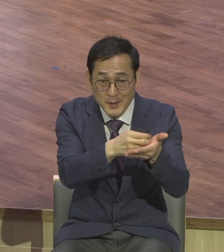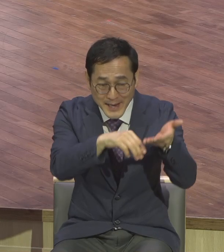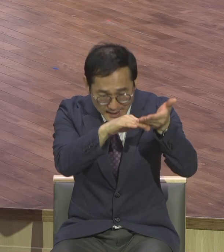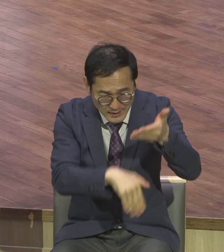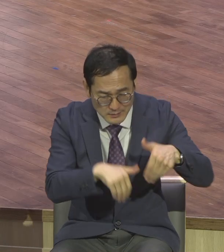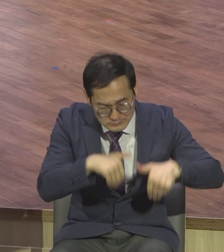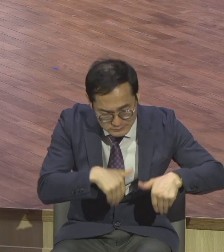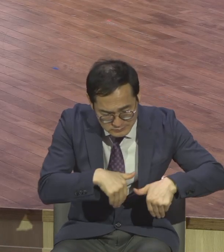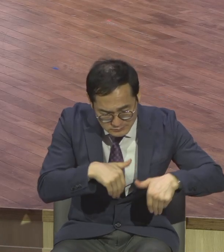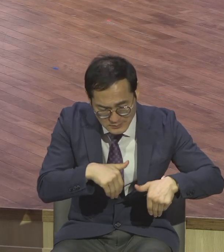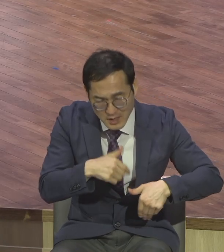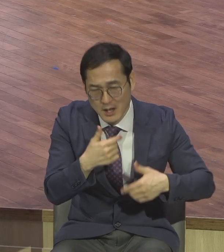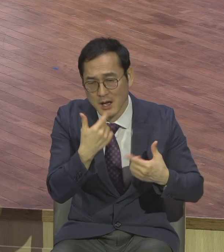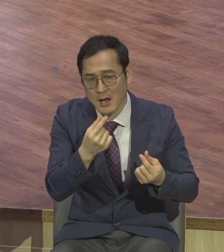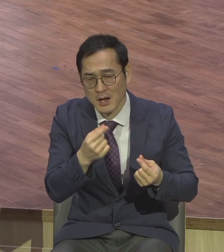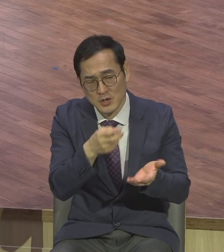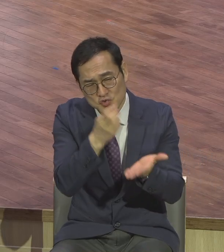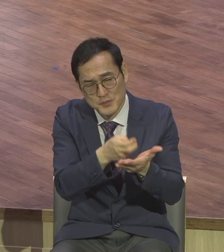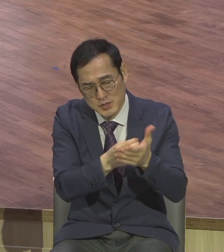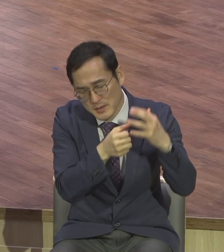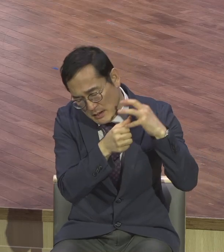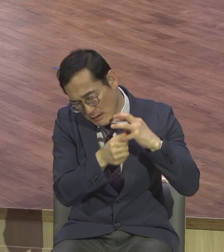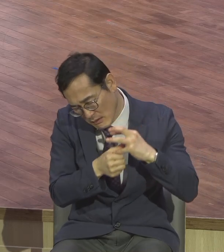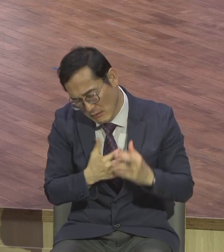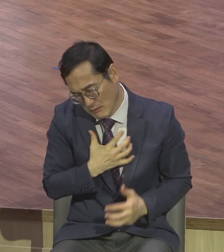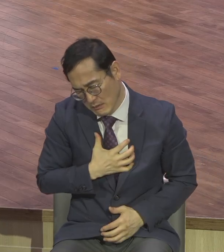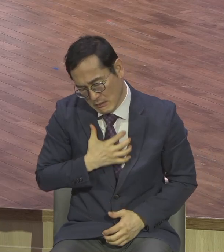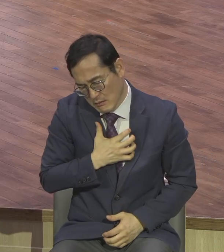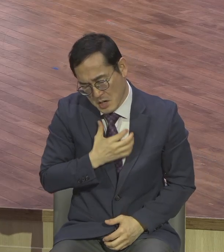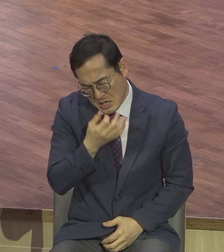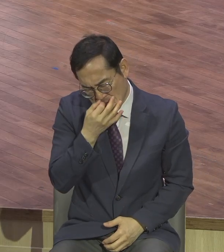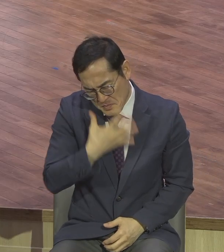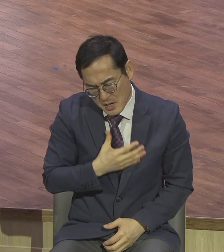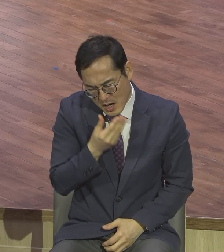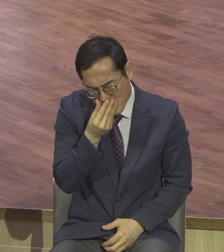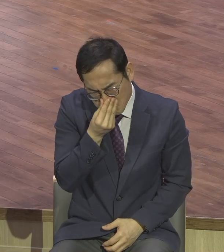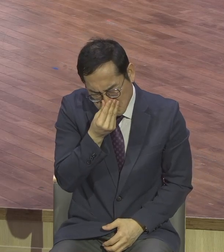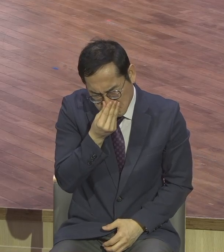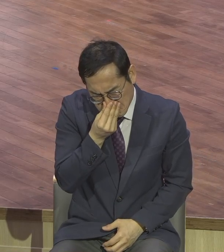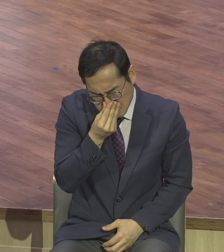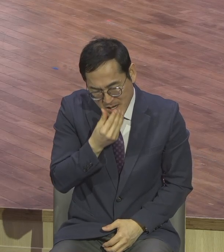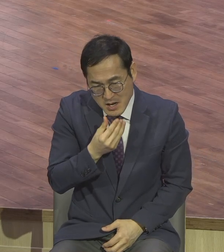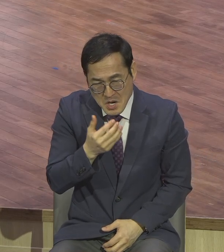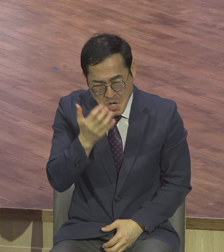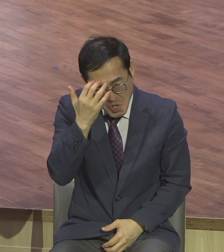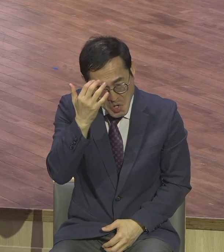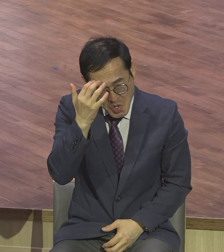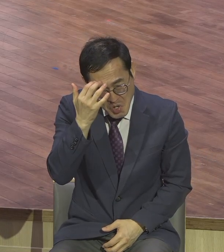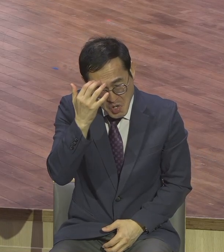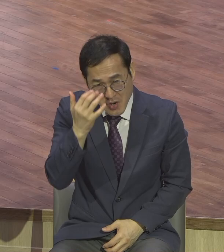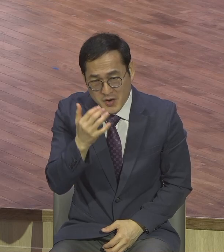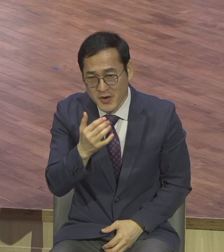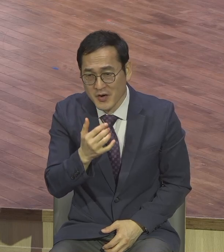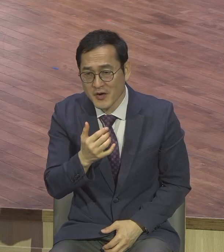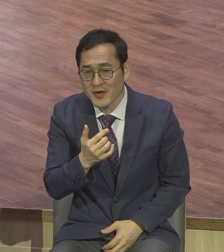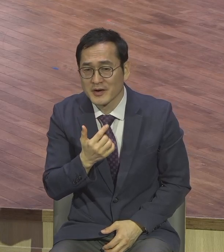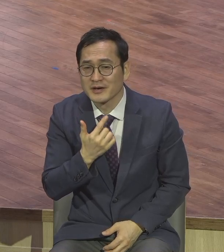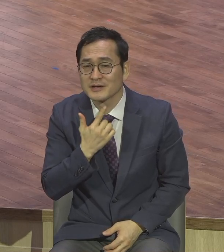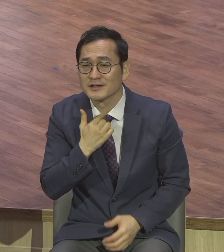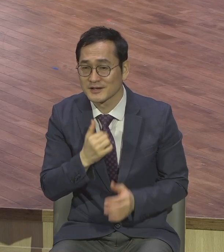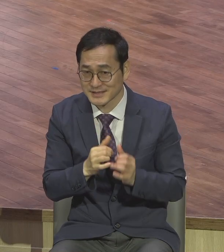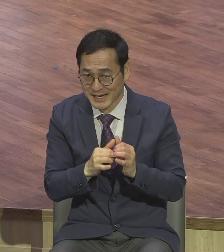사람들. 율법에서 그야말로 숨이 막힐 정도로 그렇게 율법의 죄의 종이 되어